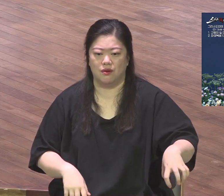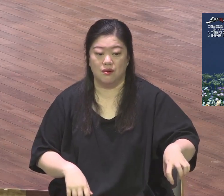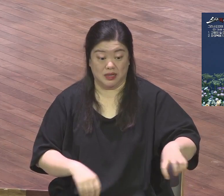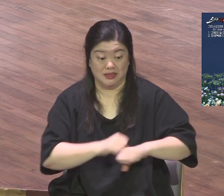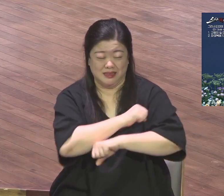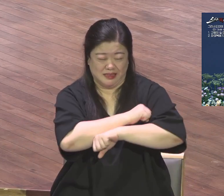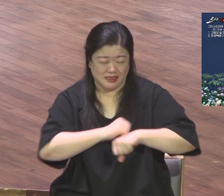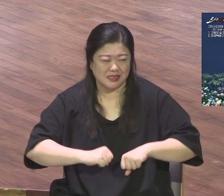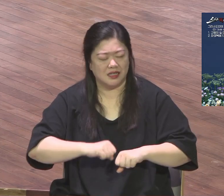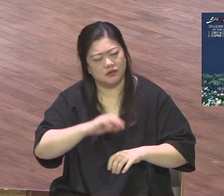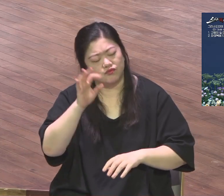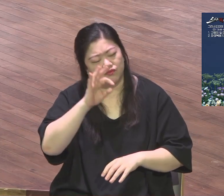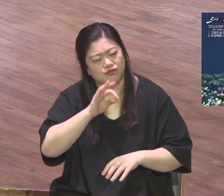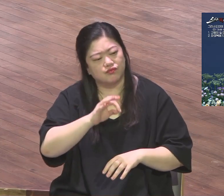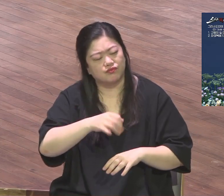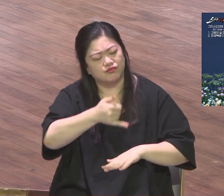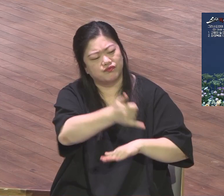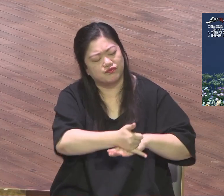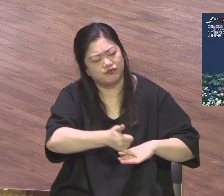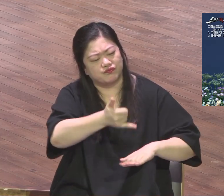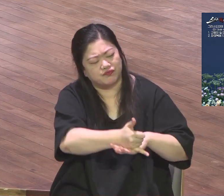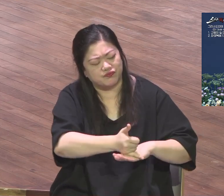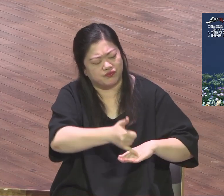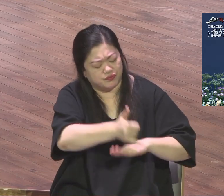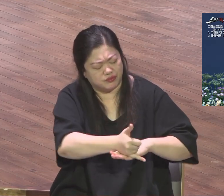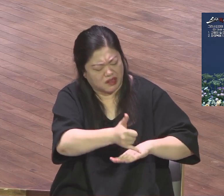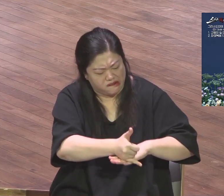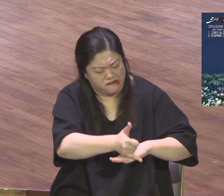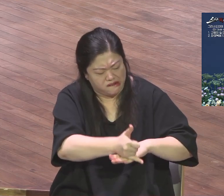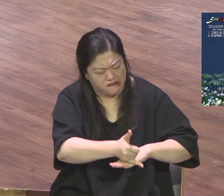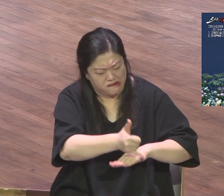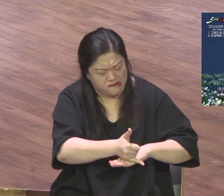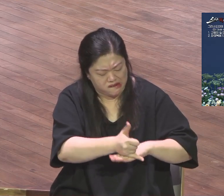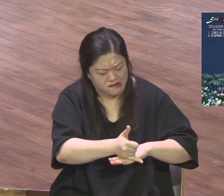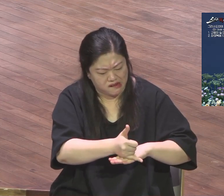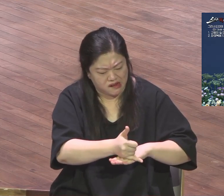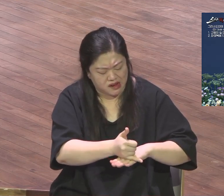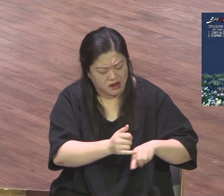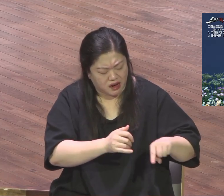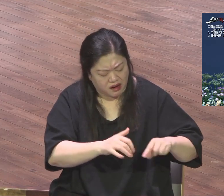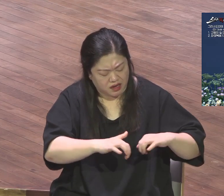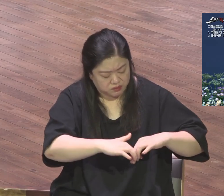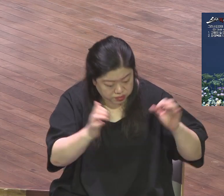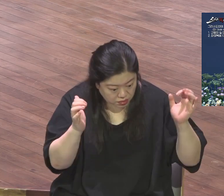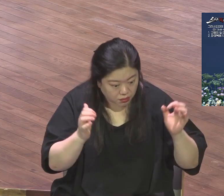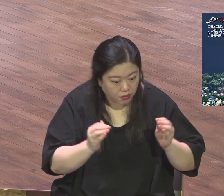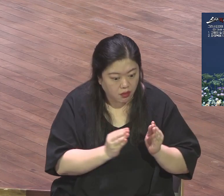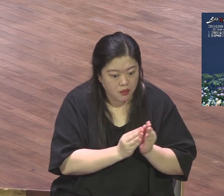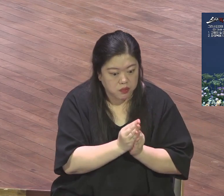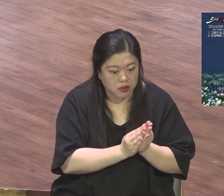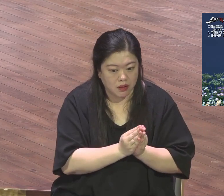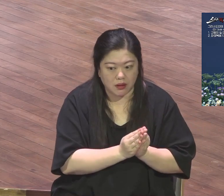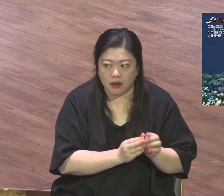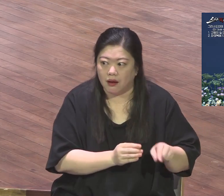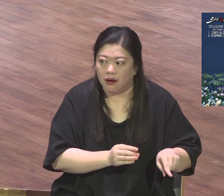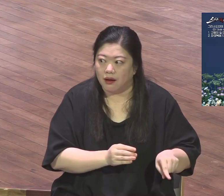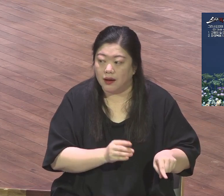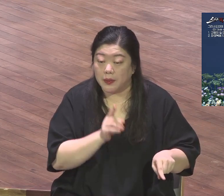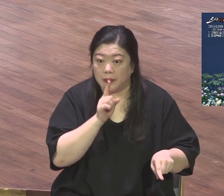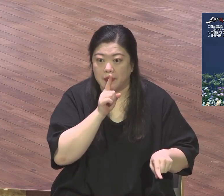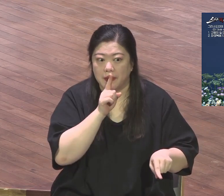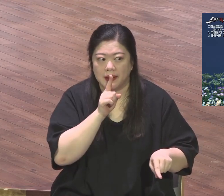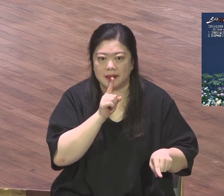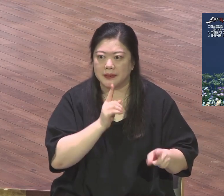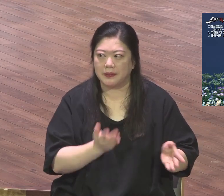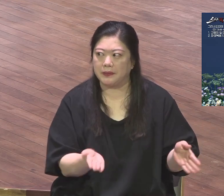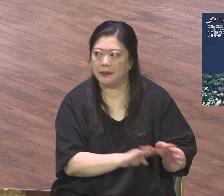있을 테니까 찾아서 줘야 되지 않느냐. 도덕성을 논하는 이런 것에다 머리를 쓰는 분이에요. 그래서 그런 머리 쓸 필요 없어요. 비유는